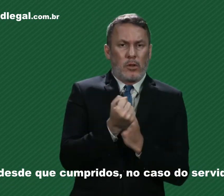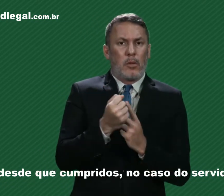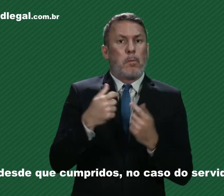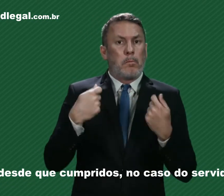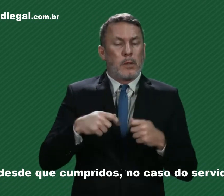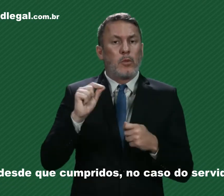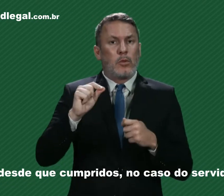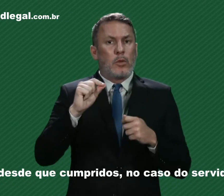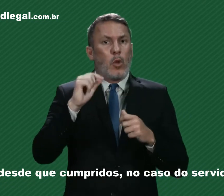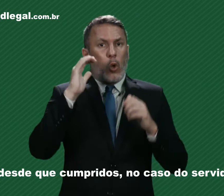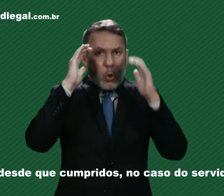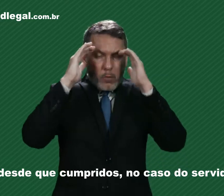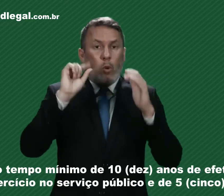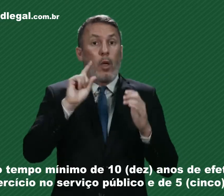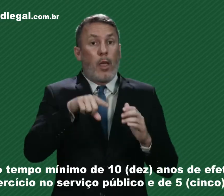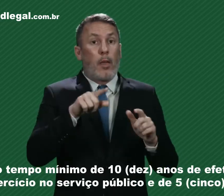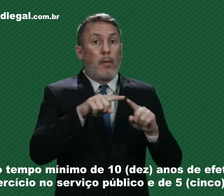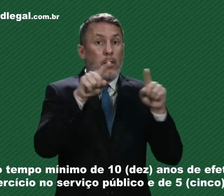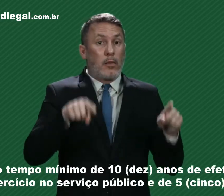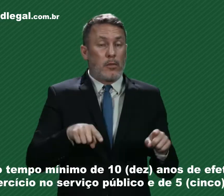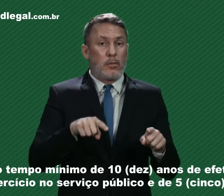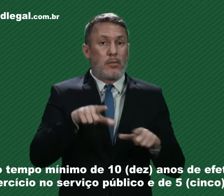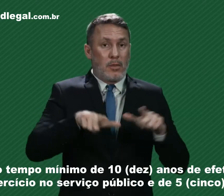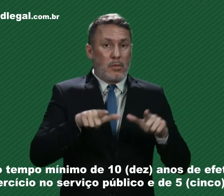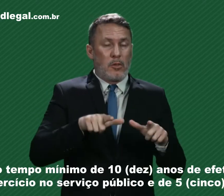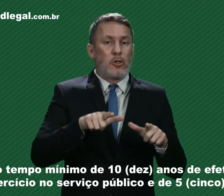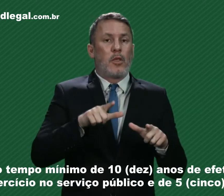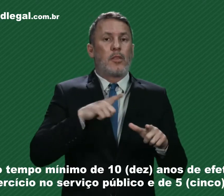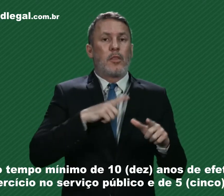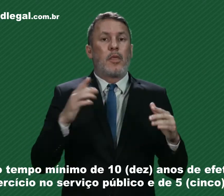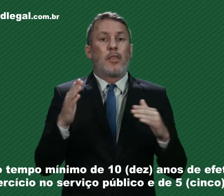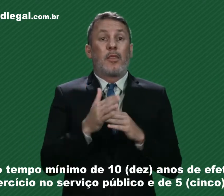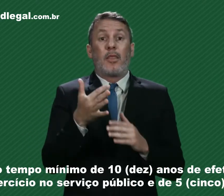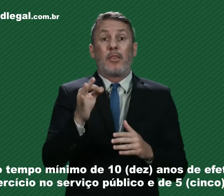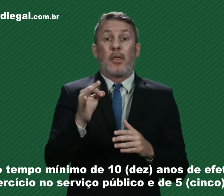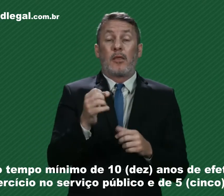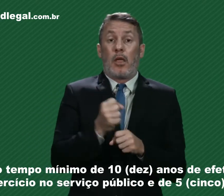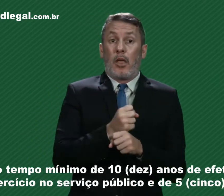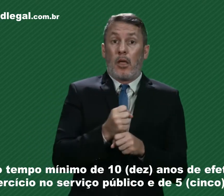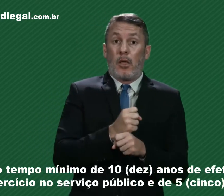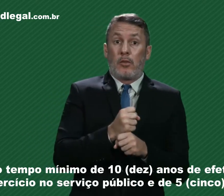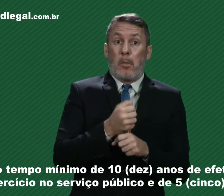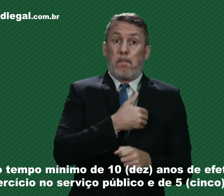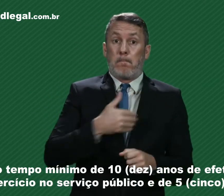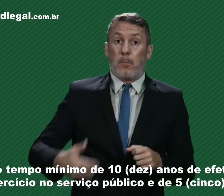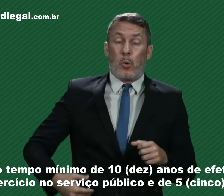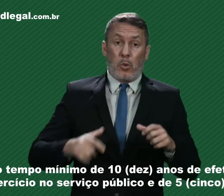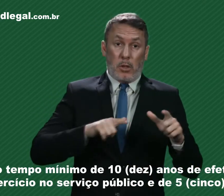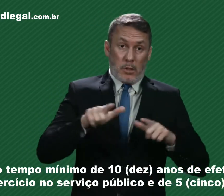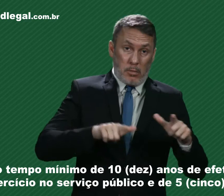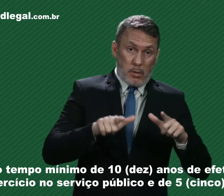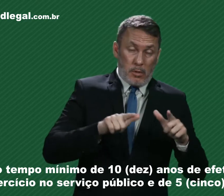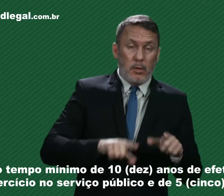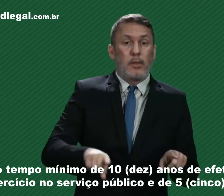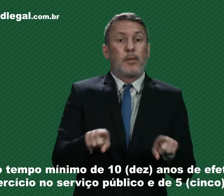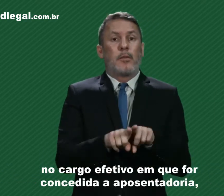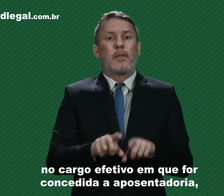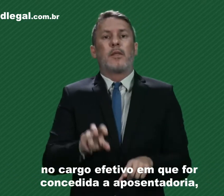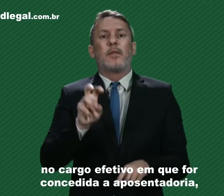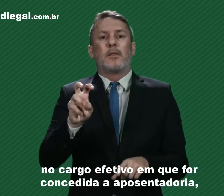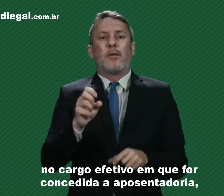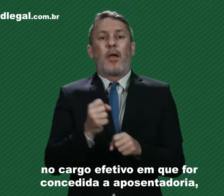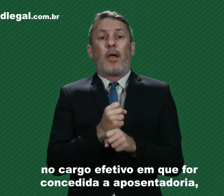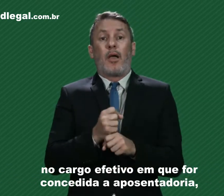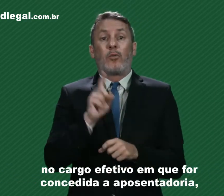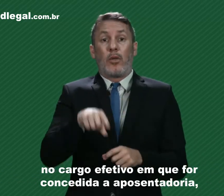que cumpridos, no caso do servidor, o tempo mínimo de 10 anos de efetivo exercício no serviço público e de 5